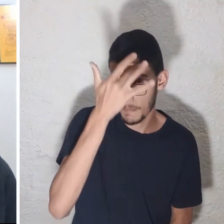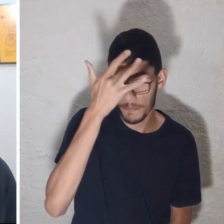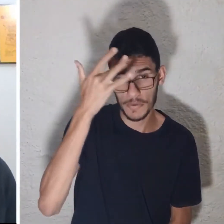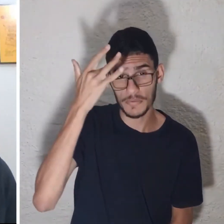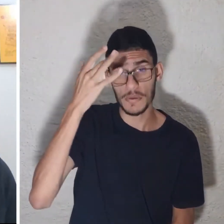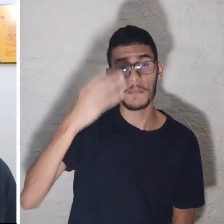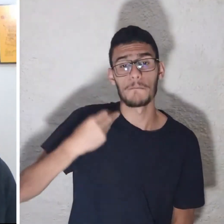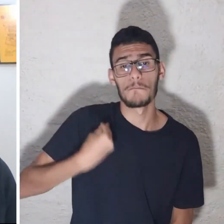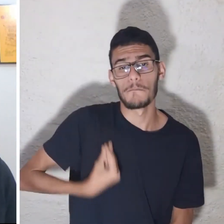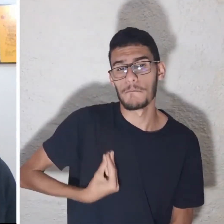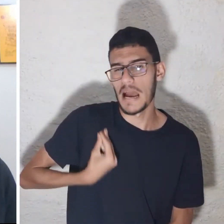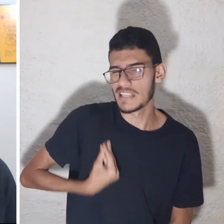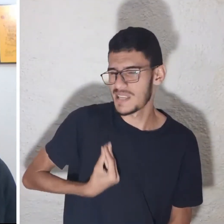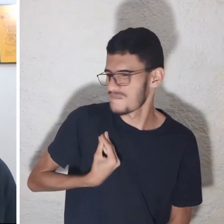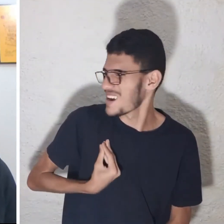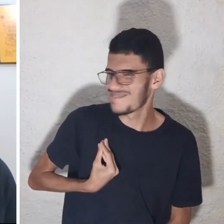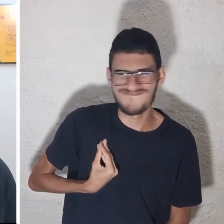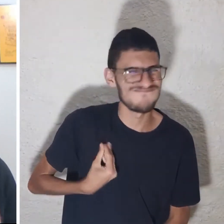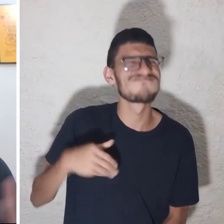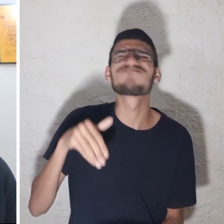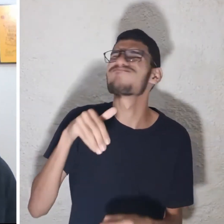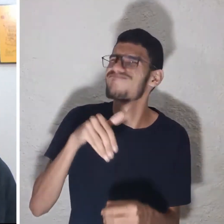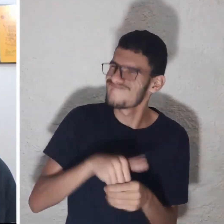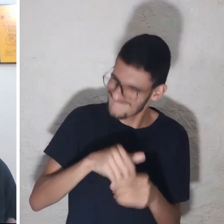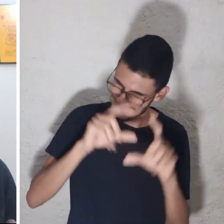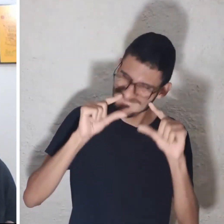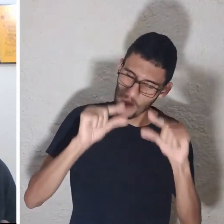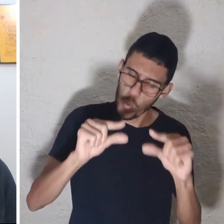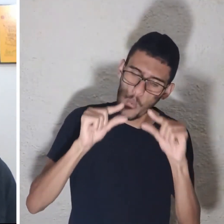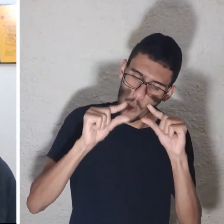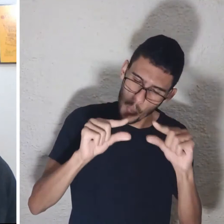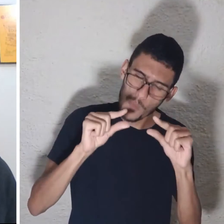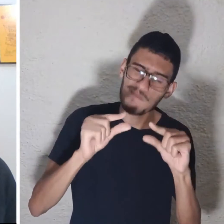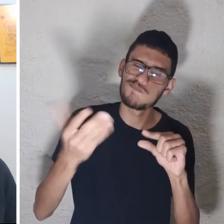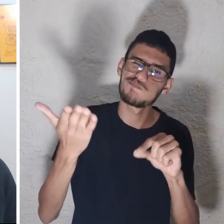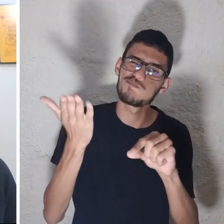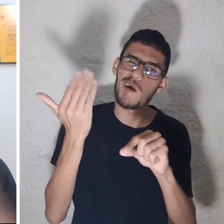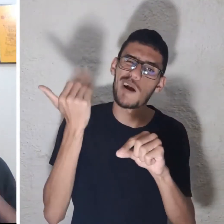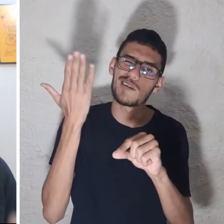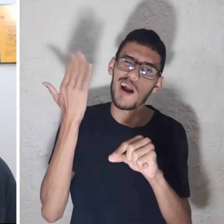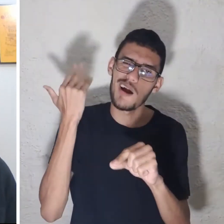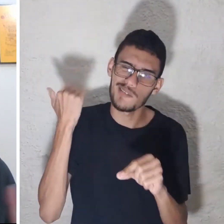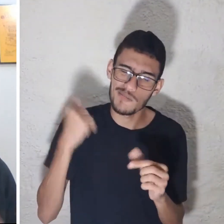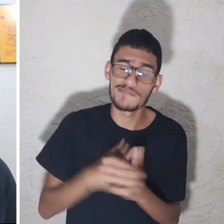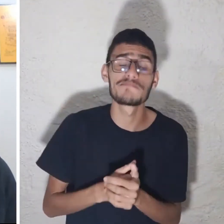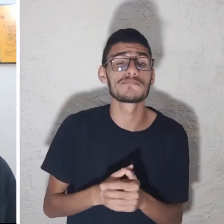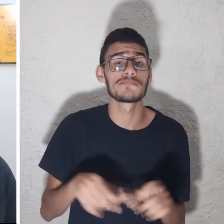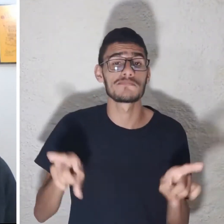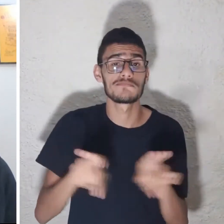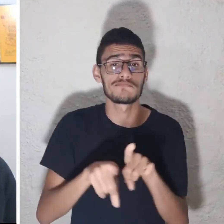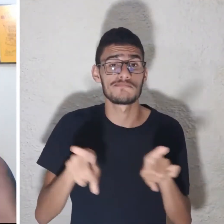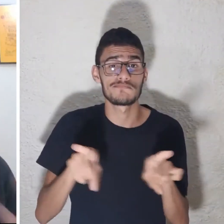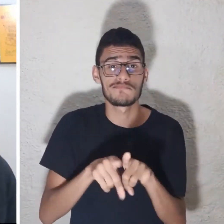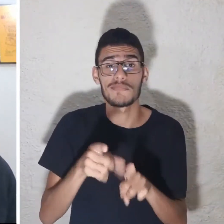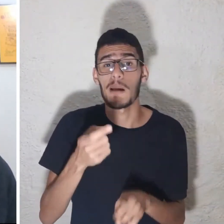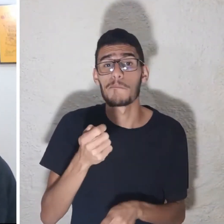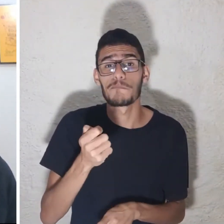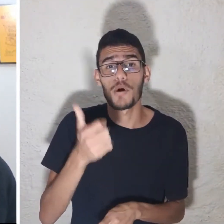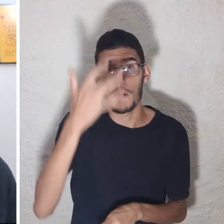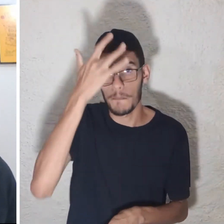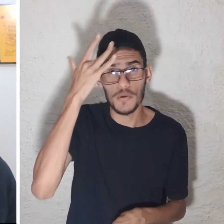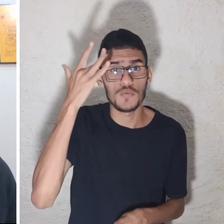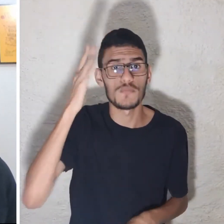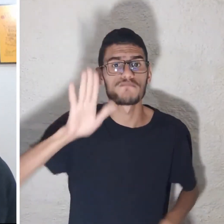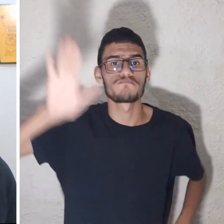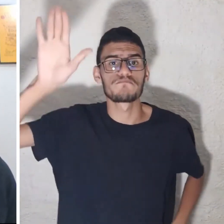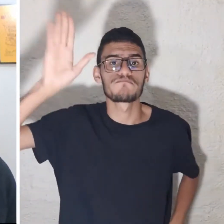poucos participavam, né, das eleições que existiam naquela época, né, e pouquíssimos